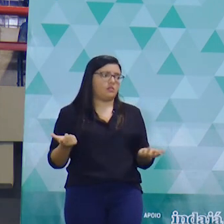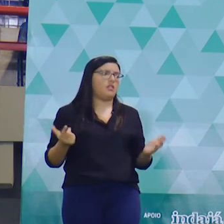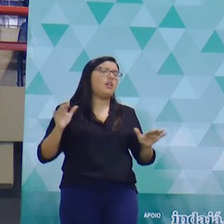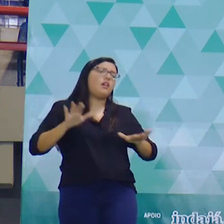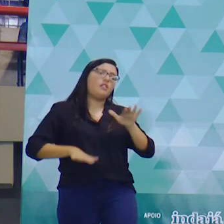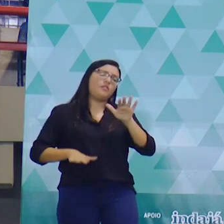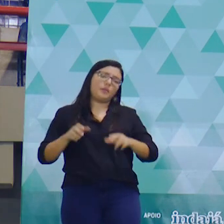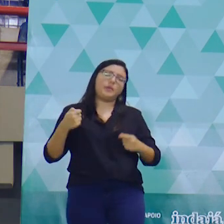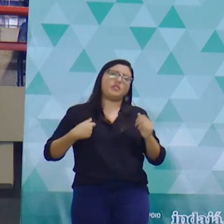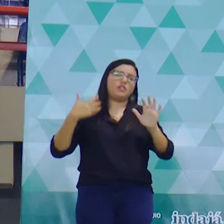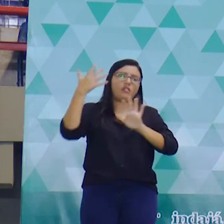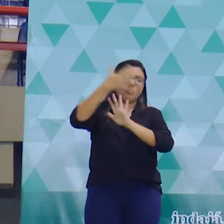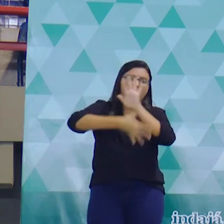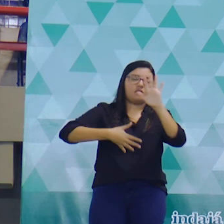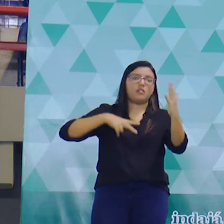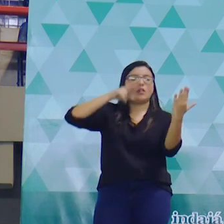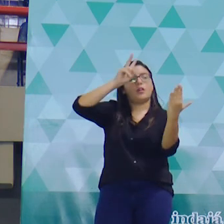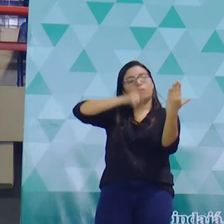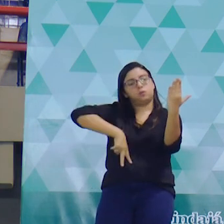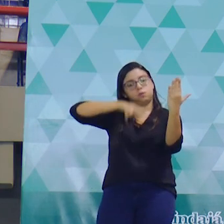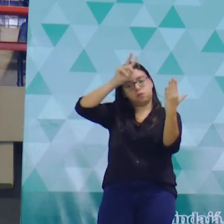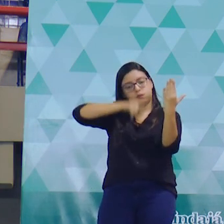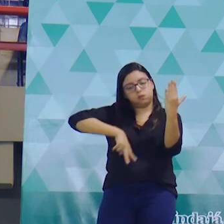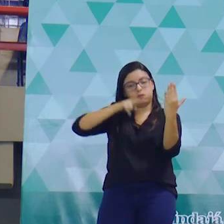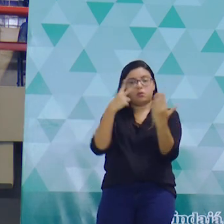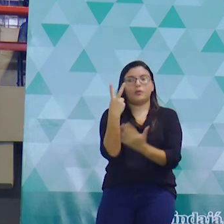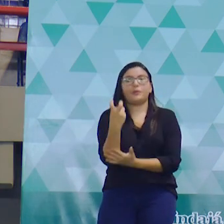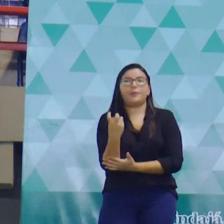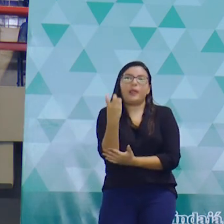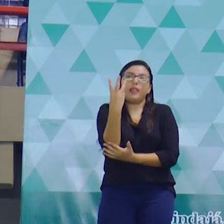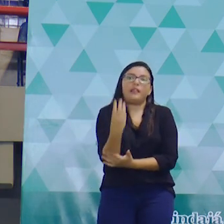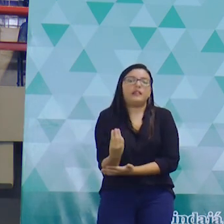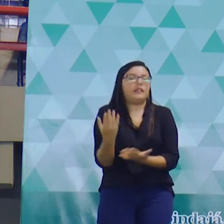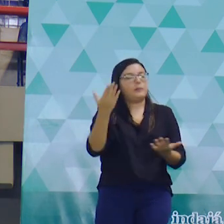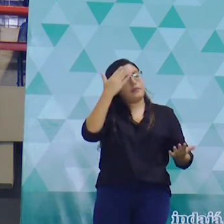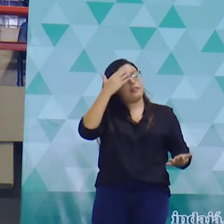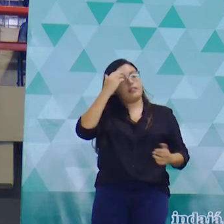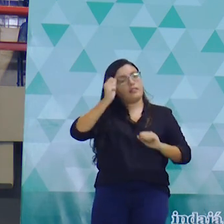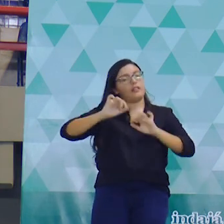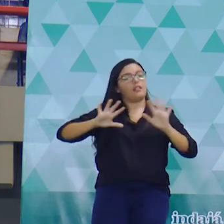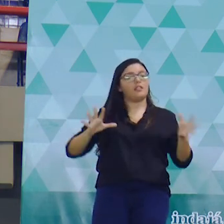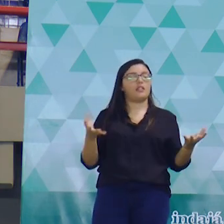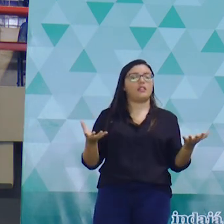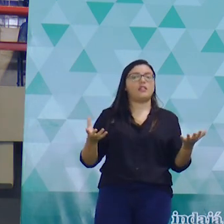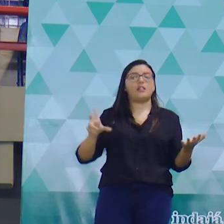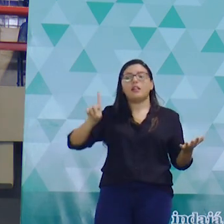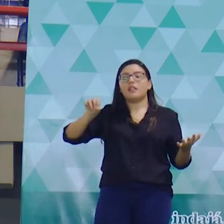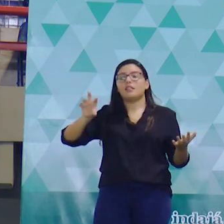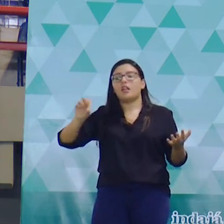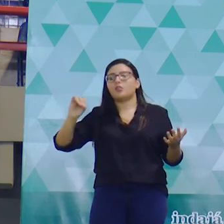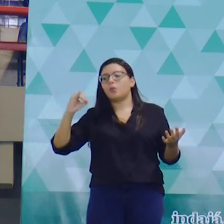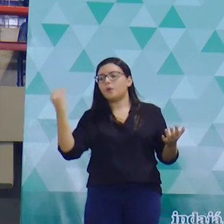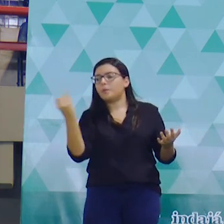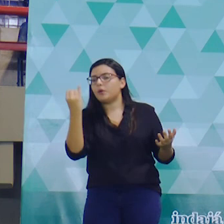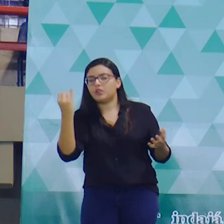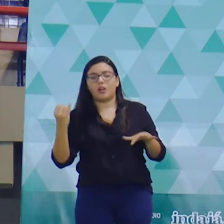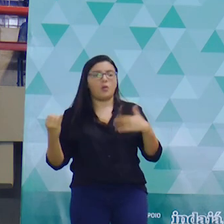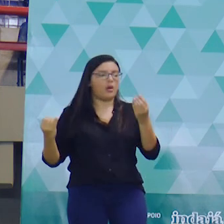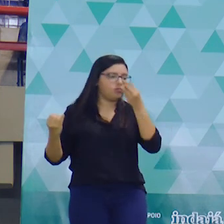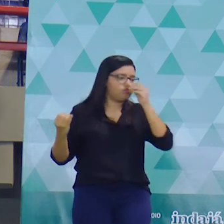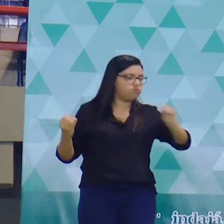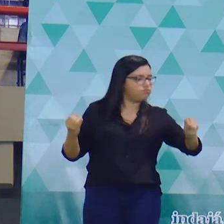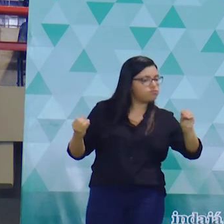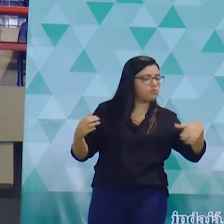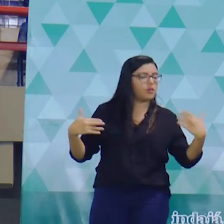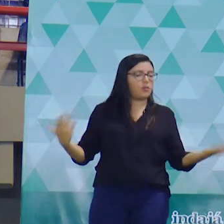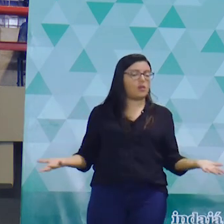você precisa ler um texto desse 2, 3 vezes para entender o que ele quer. Para saber qual dado é importante e qual dado é descartável.